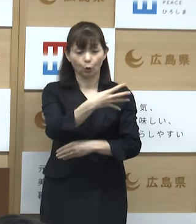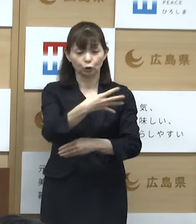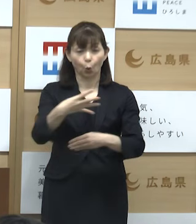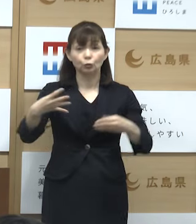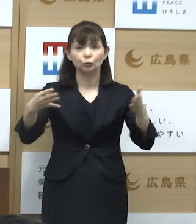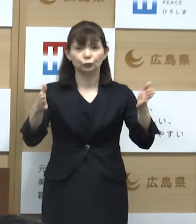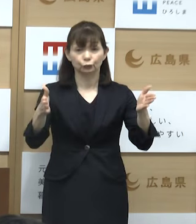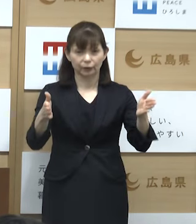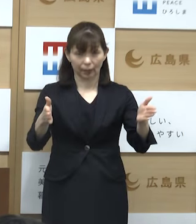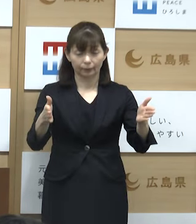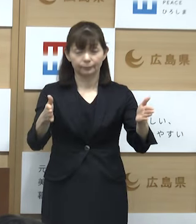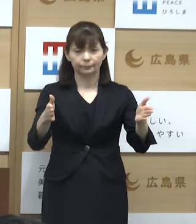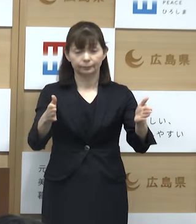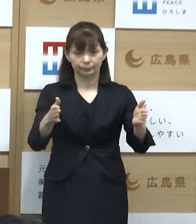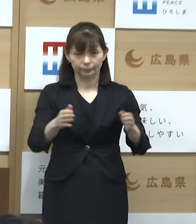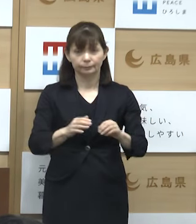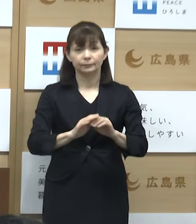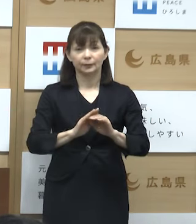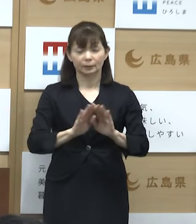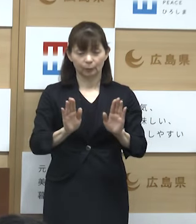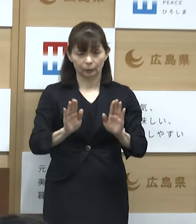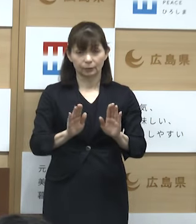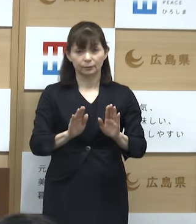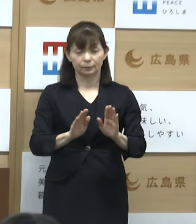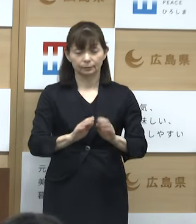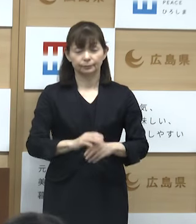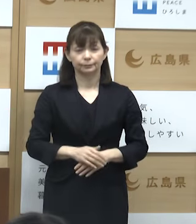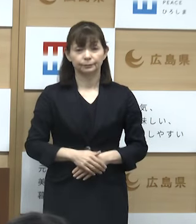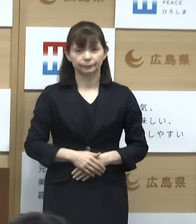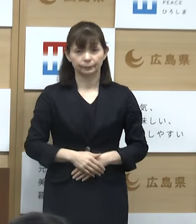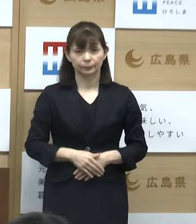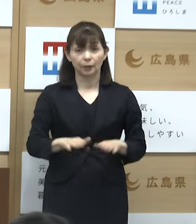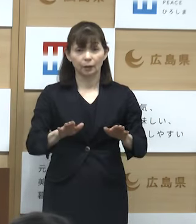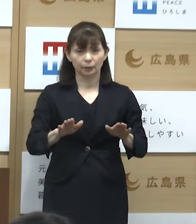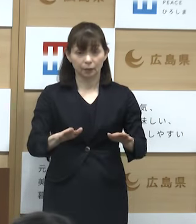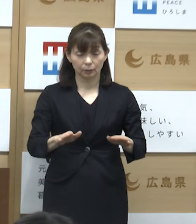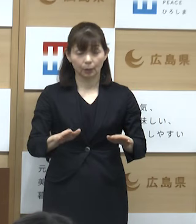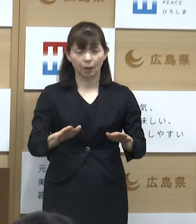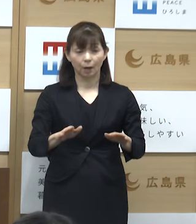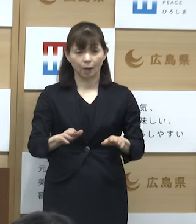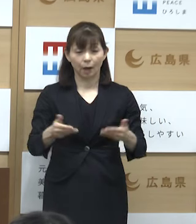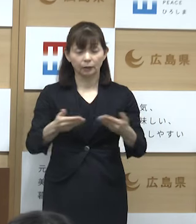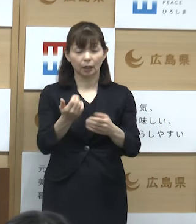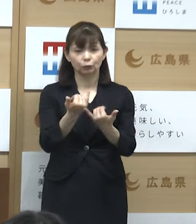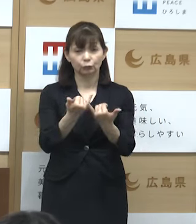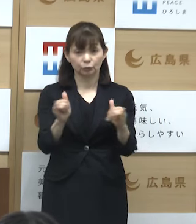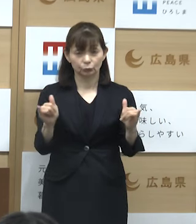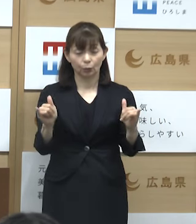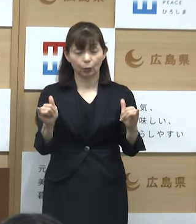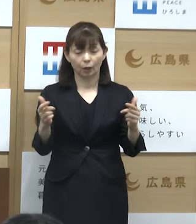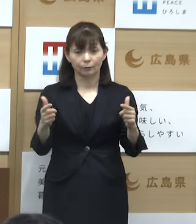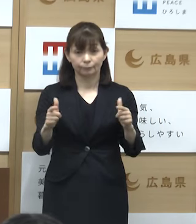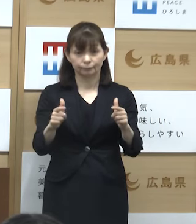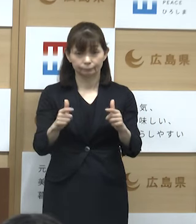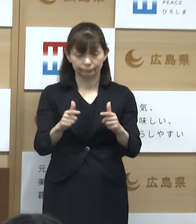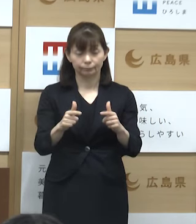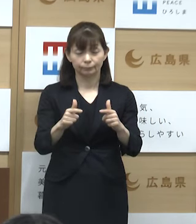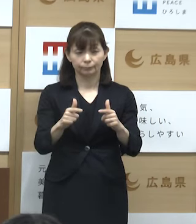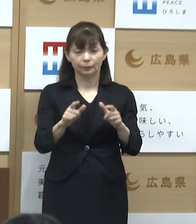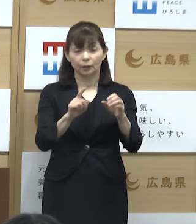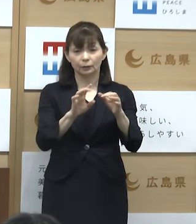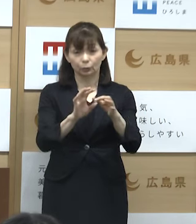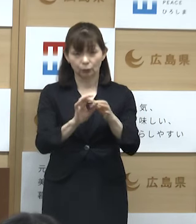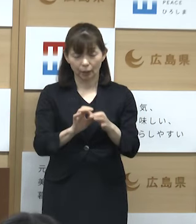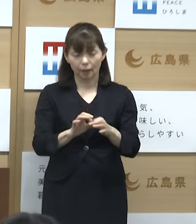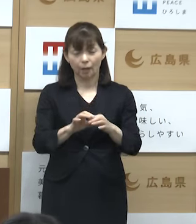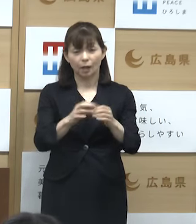実施をいたしますので、お知らせをいたします。現在、労働力人口の減少に伴う人材獲得競争の激